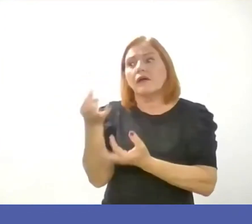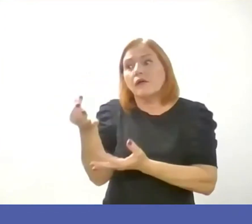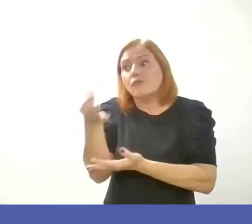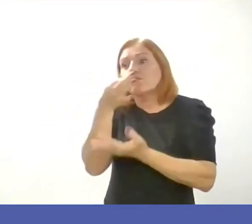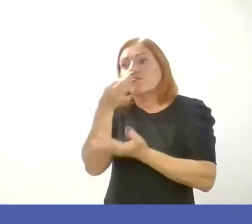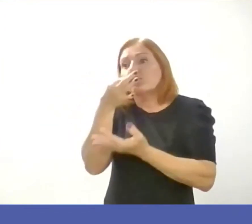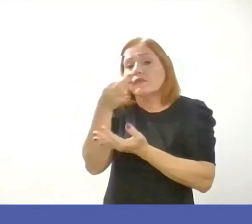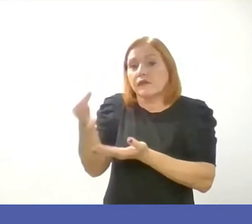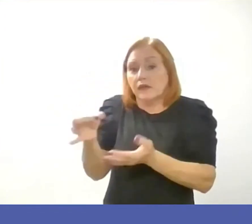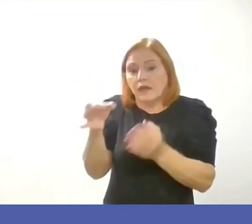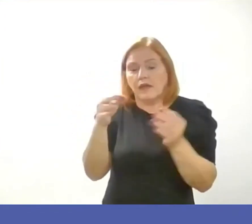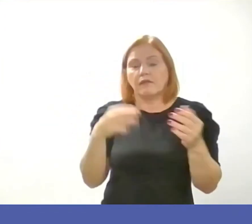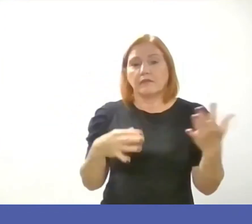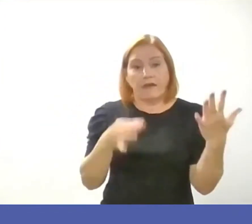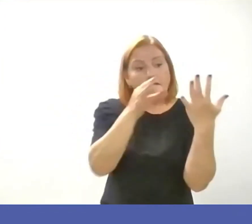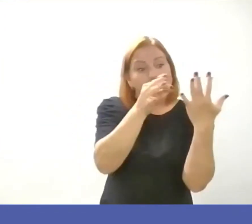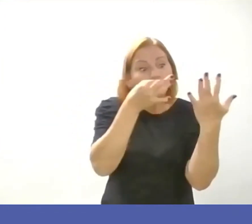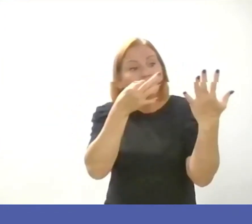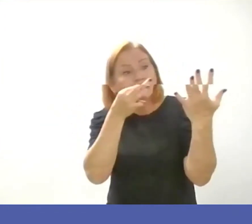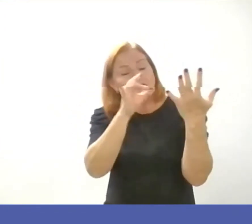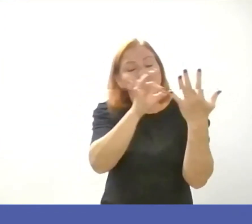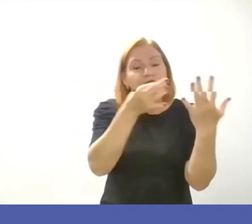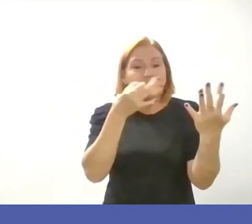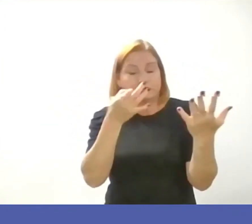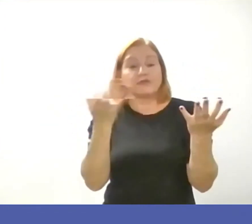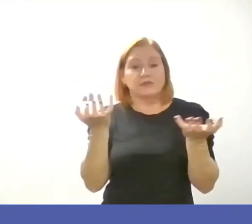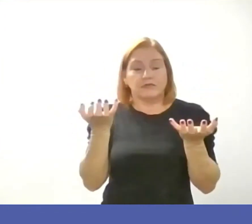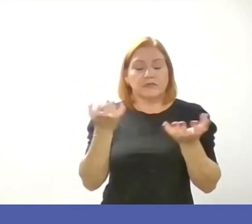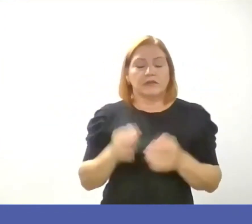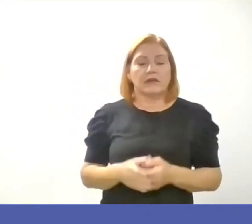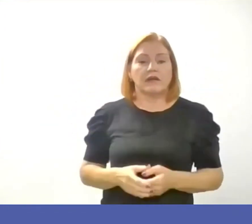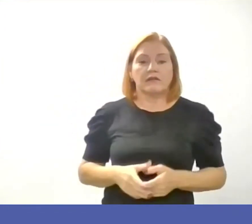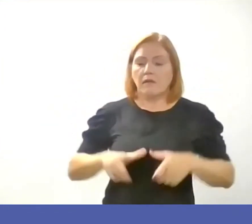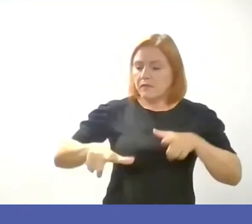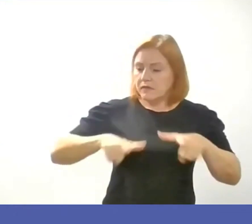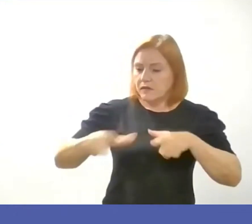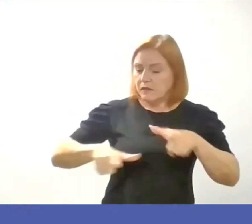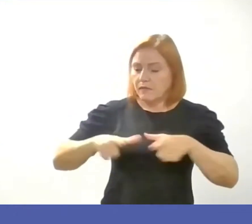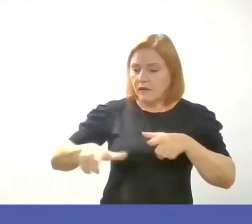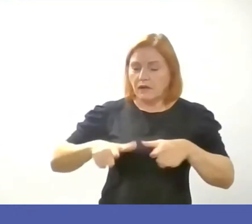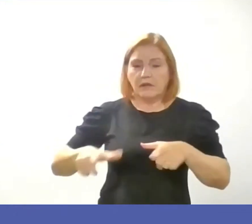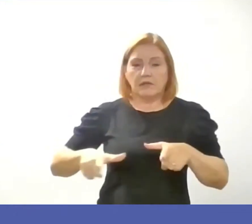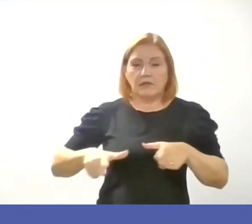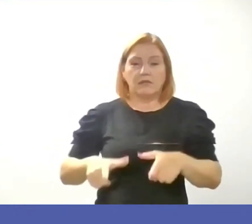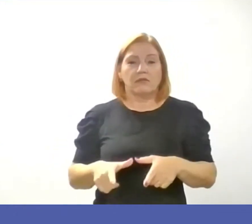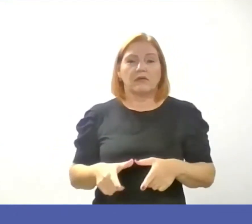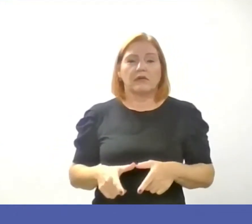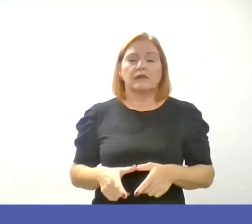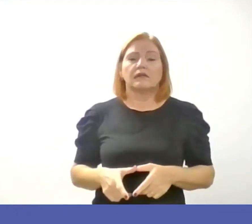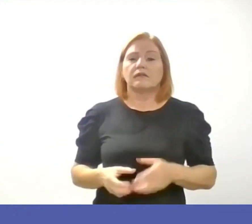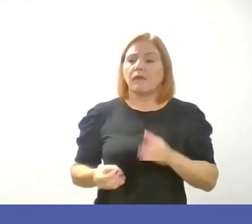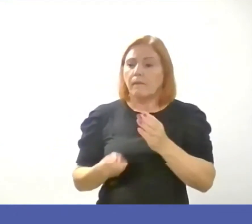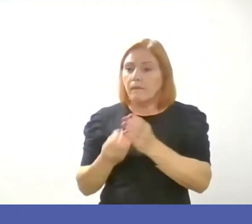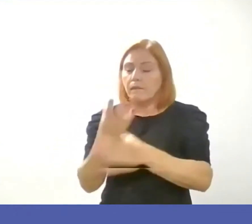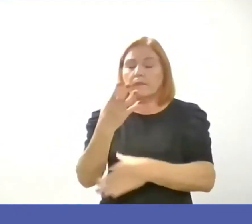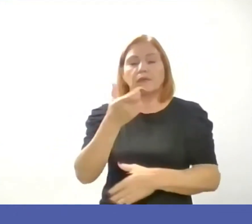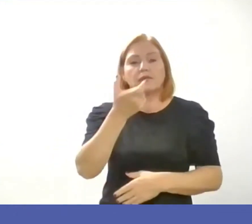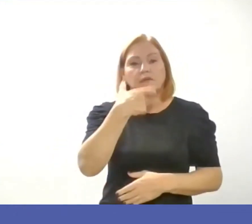contratar trabalhadores para trabalhar nessa vinha, para produzir frutos.